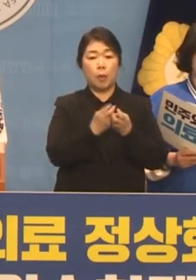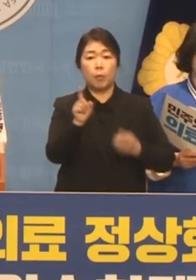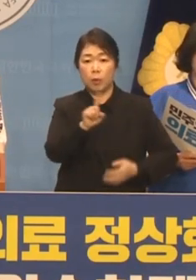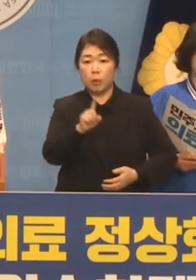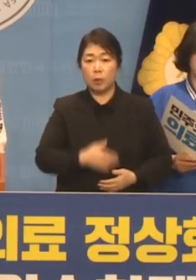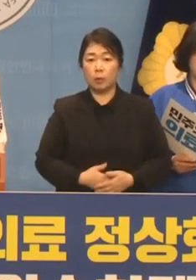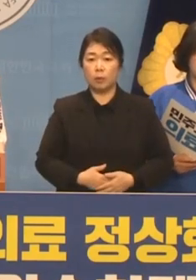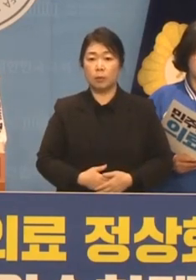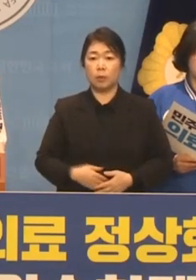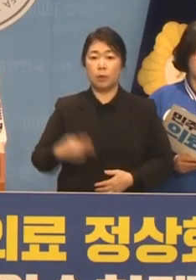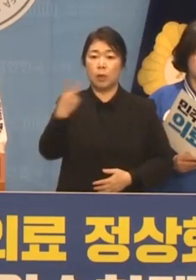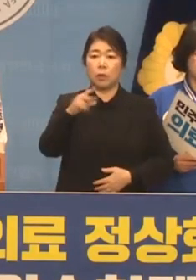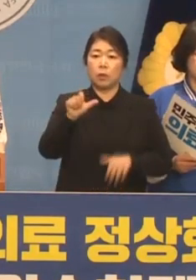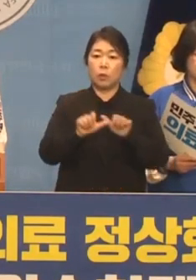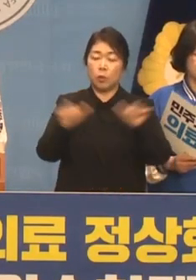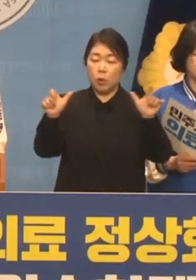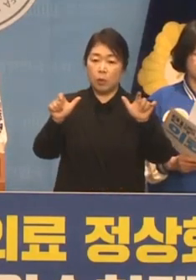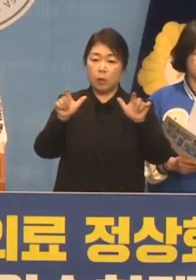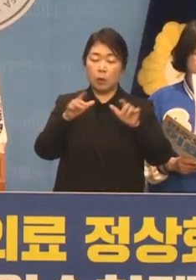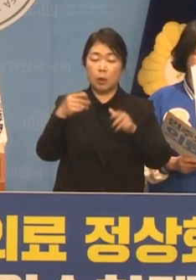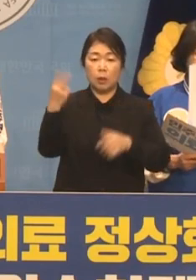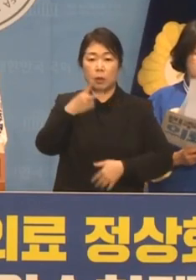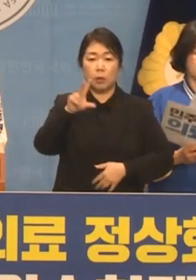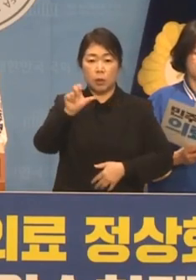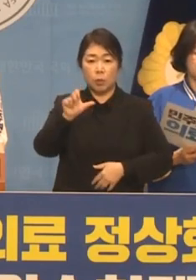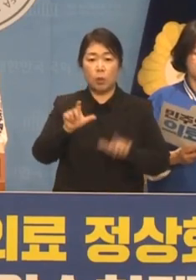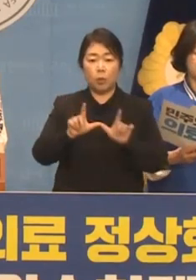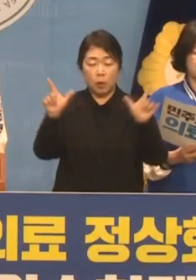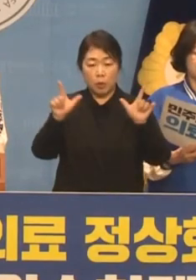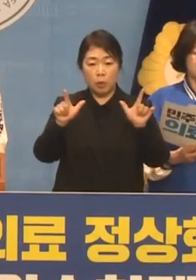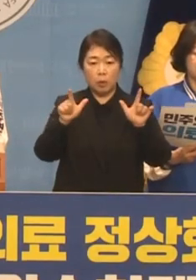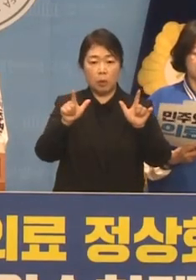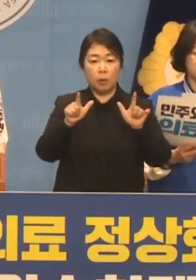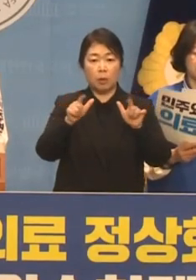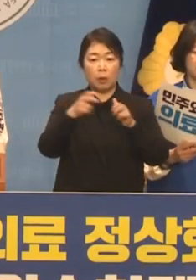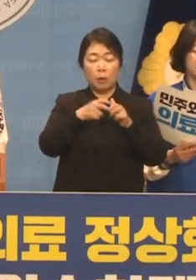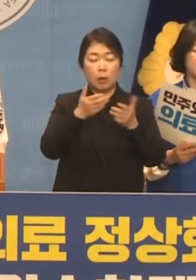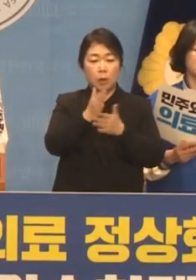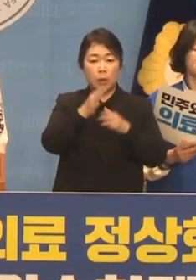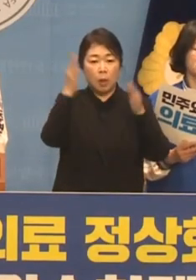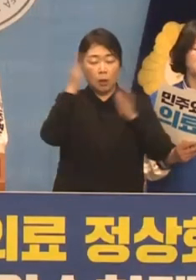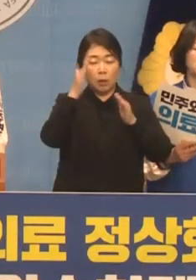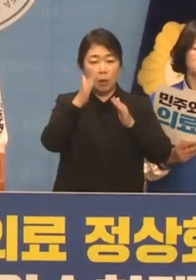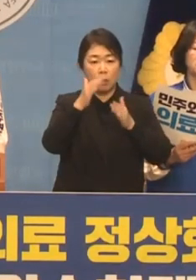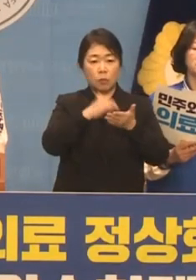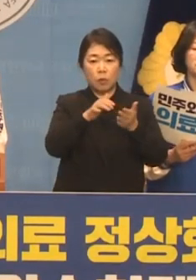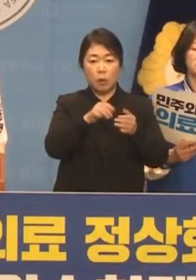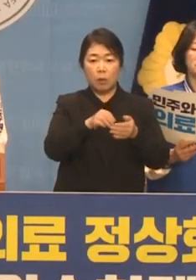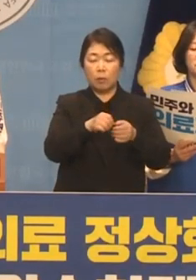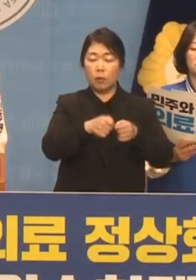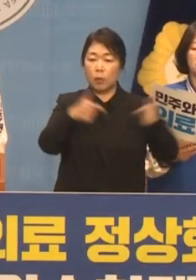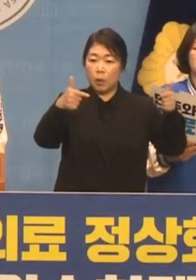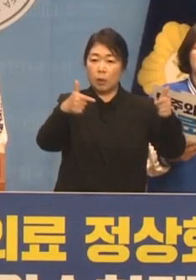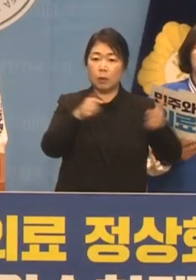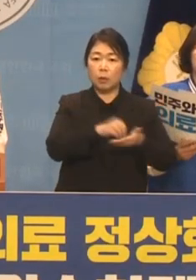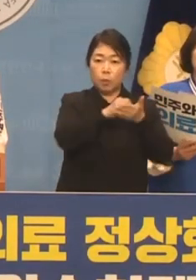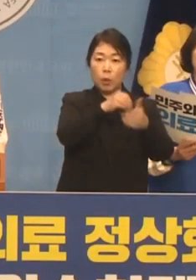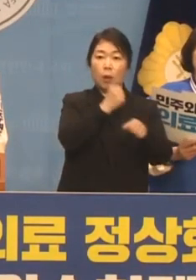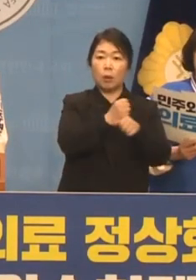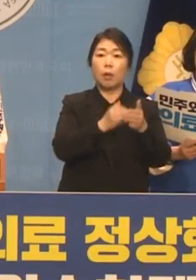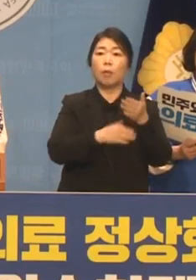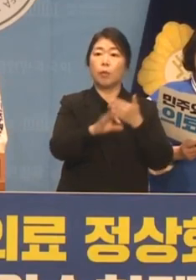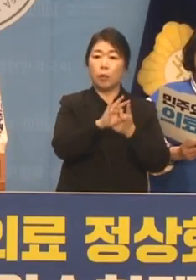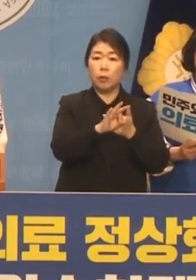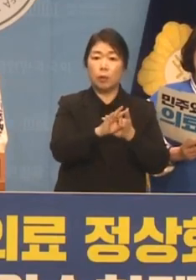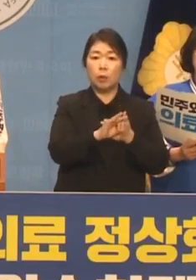2025년 의대 증원에 맞춰 입학한 학생들이 전문의로 병원에 나서기까지 10년 이상의 소